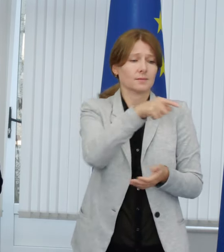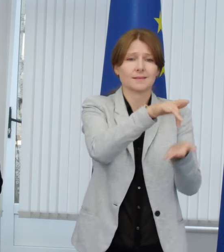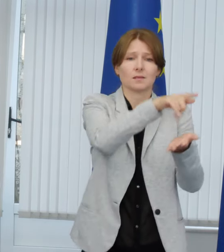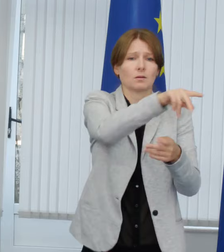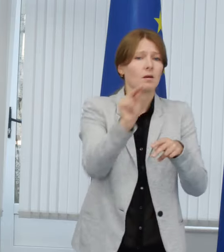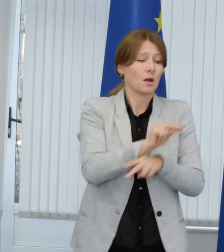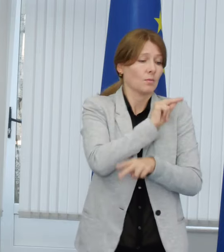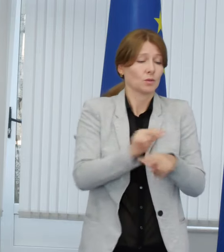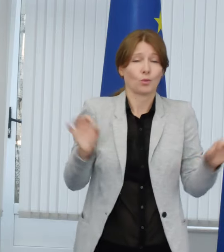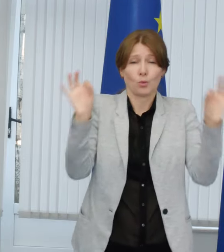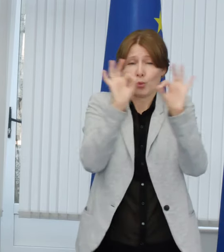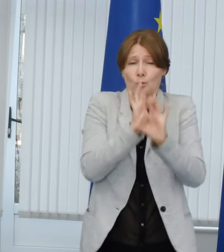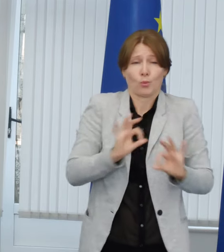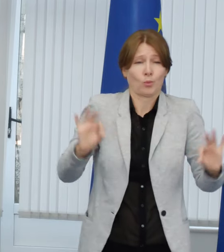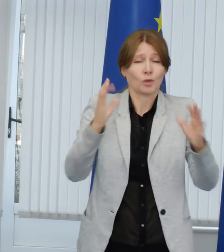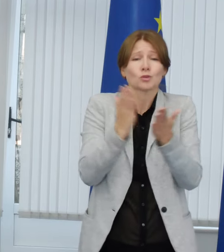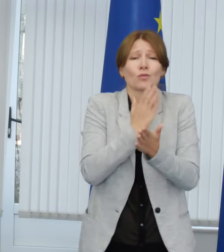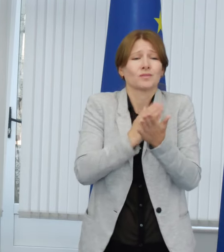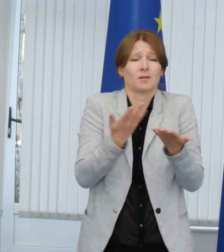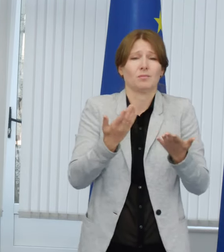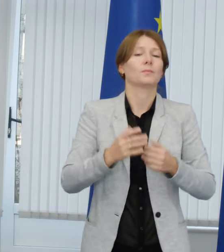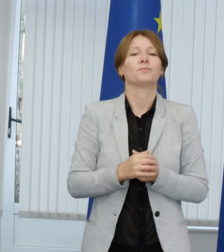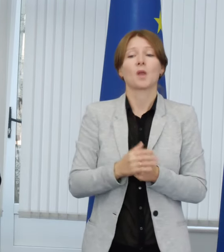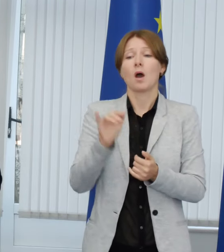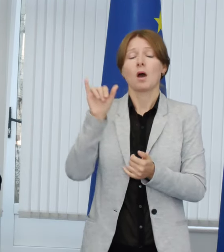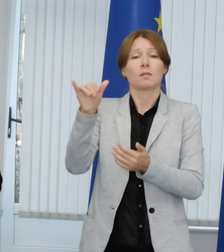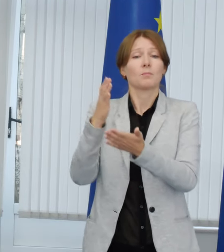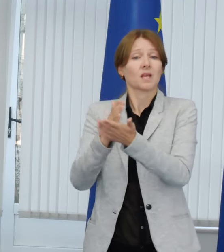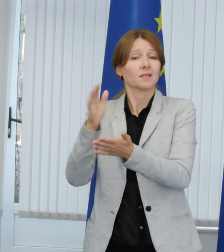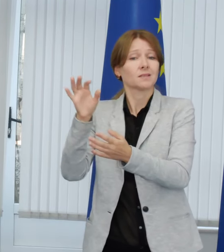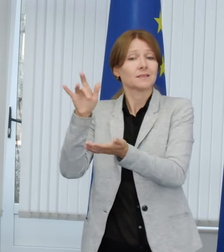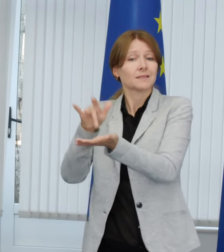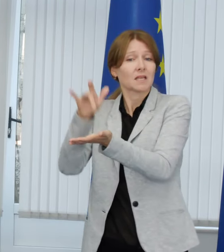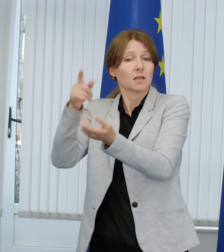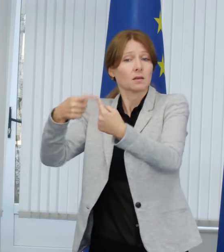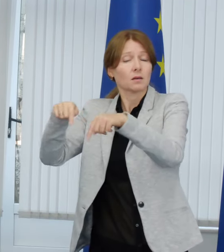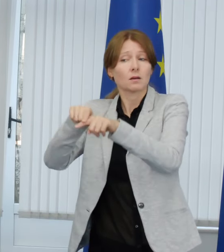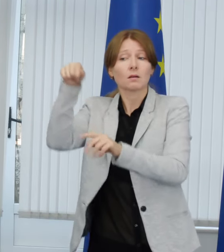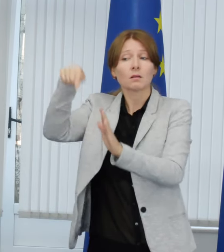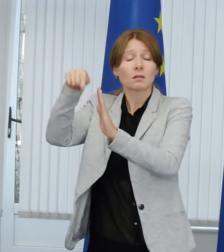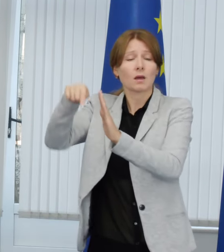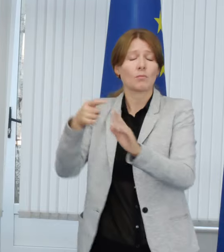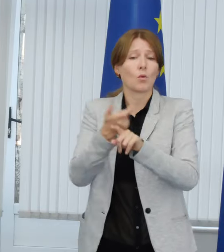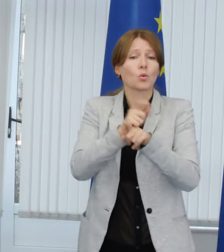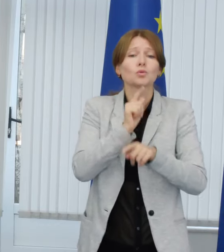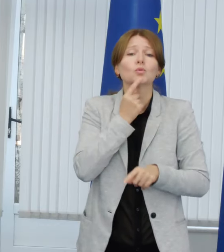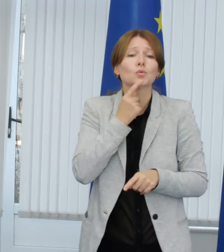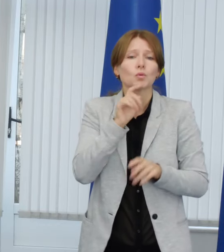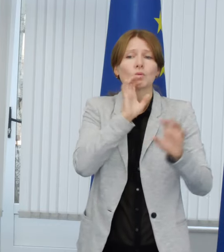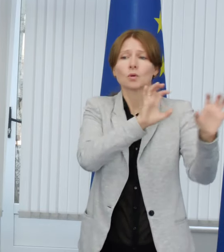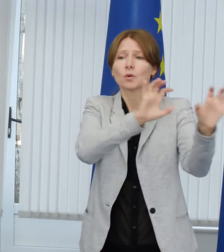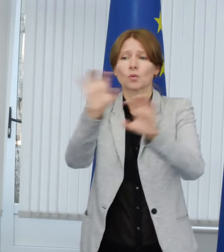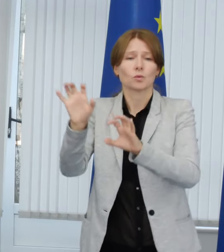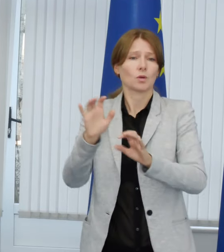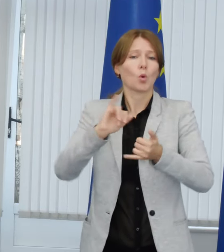reparații de bază. Avem centri în care numai cu greu colegile de acolo se sprevesc să asigure o igienă